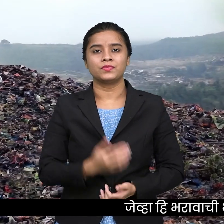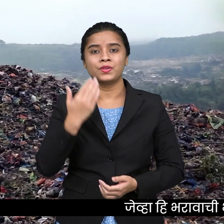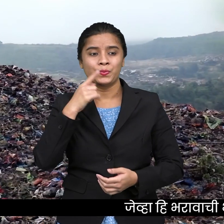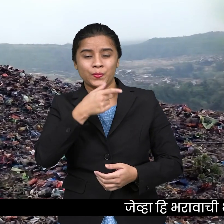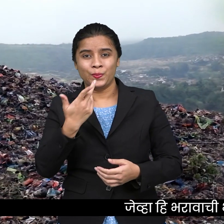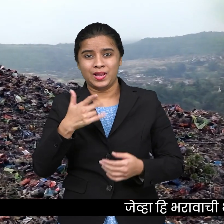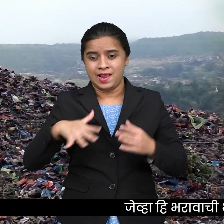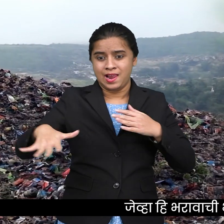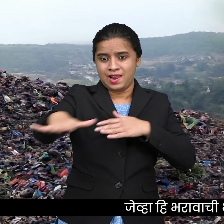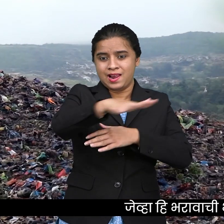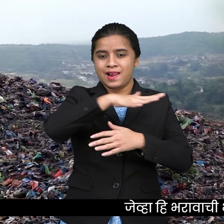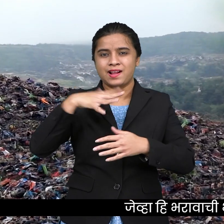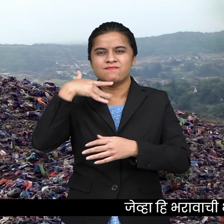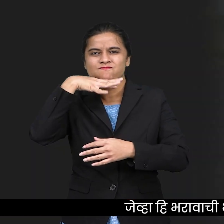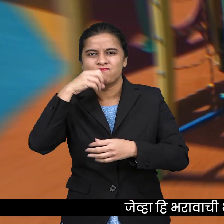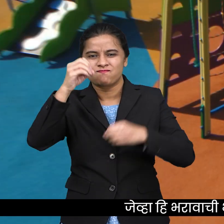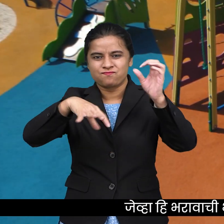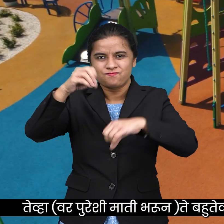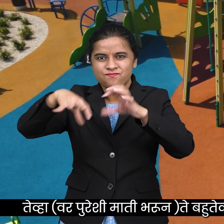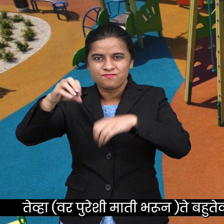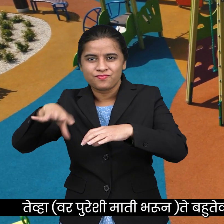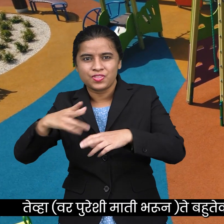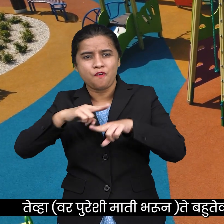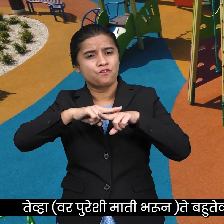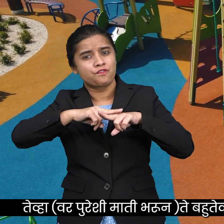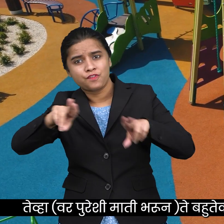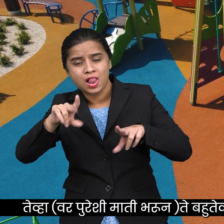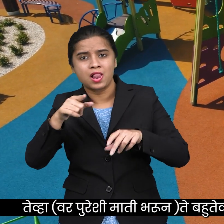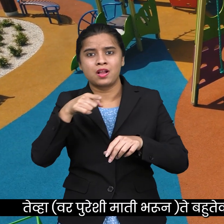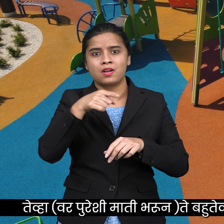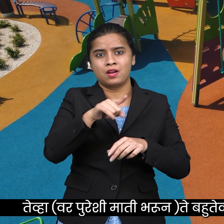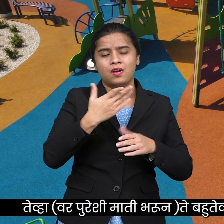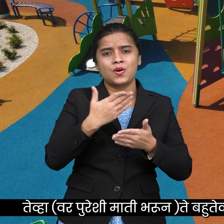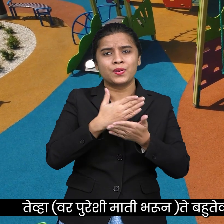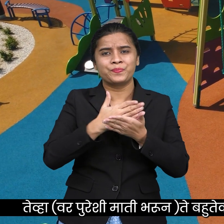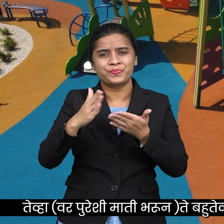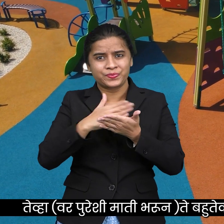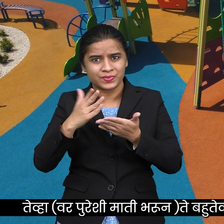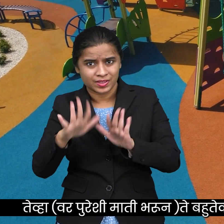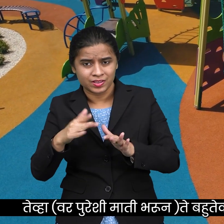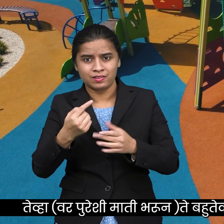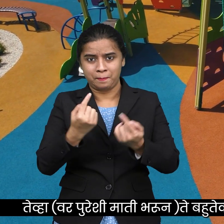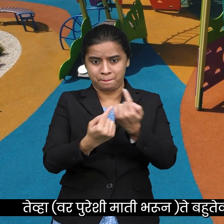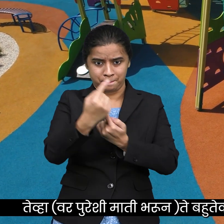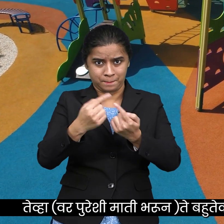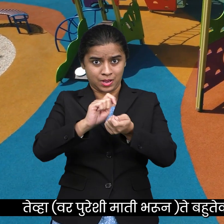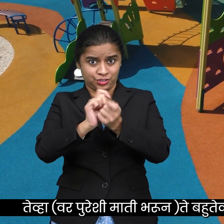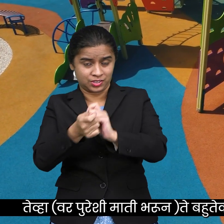जेव्हा ही भरावाची भूमी कचऱ्याने भरलेली असते तेव्हा वर पुरेशी माती भरून ते बहुतेकदा